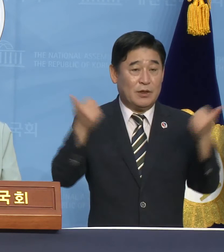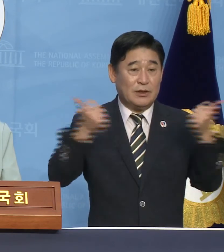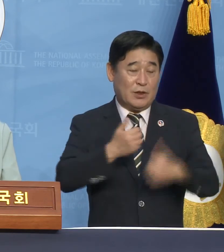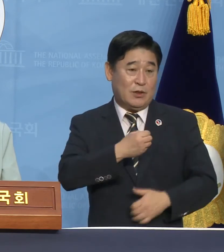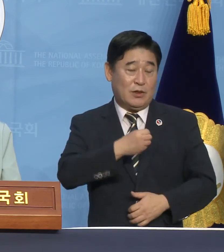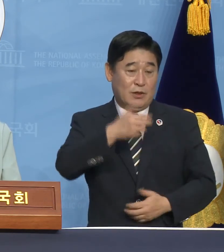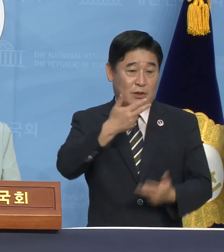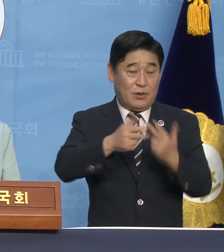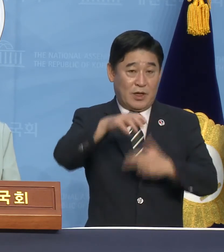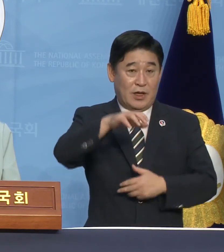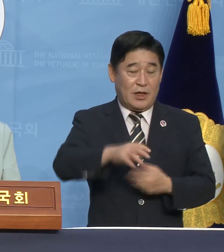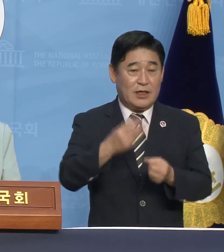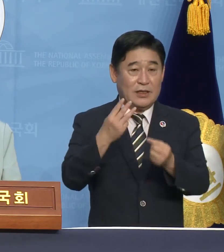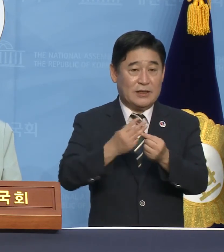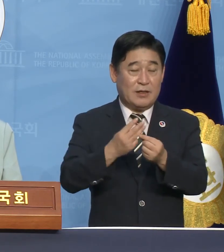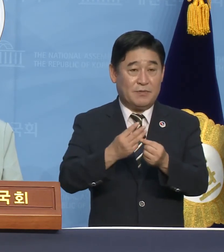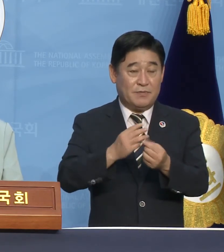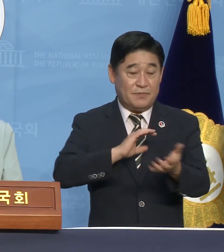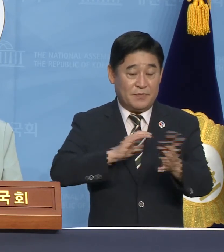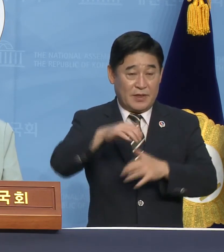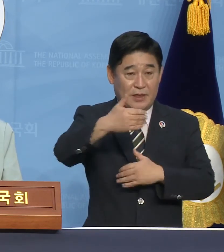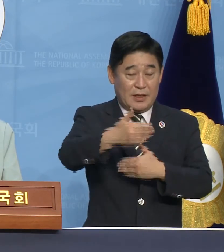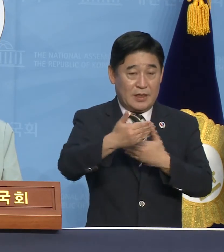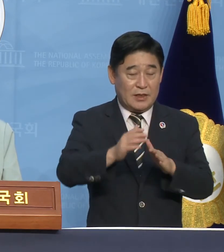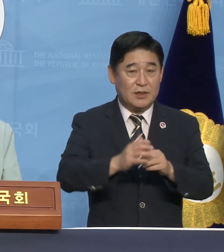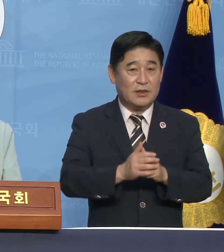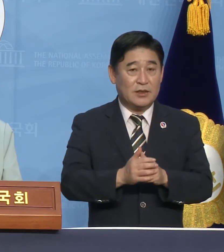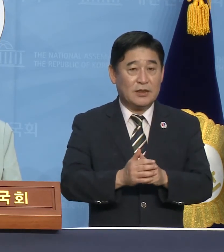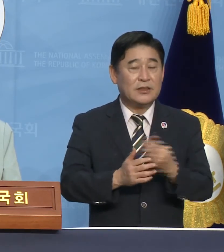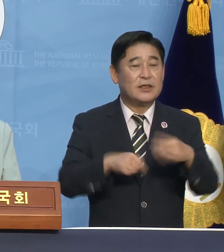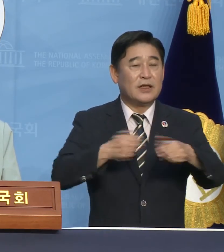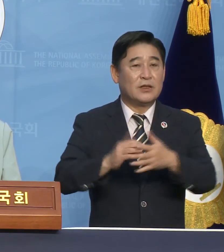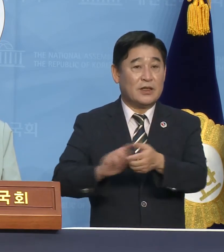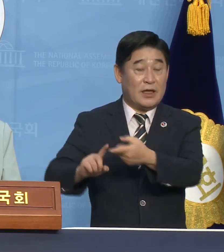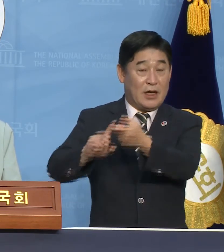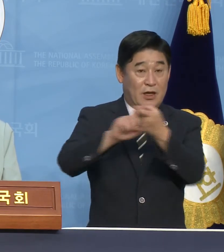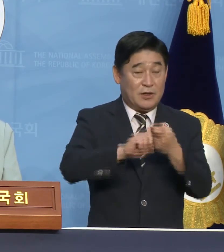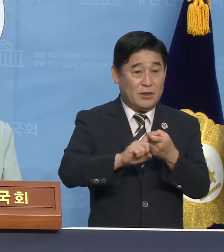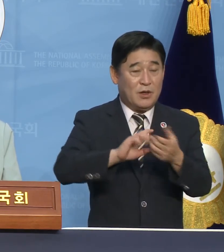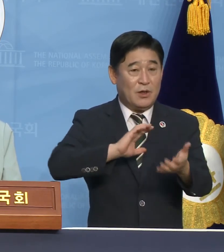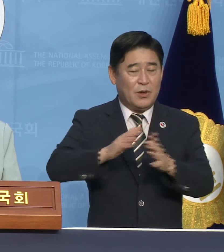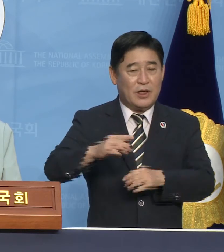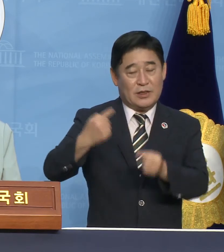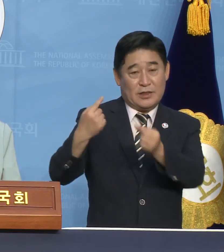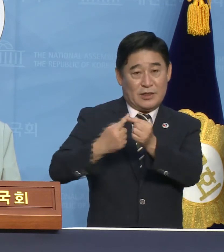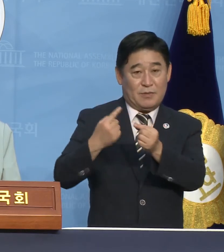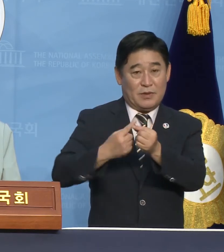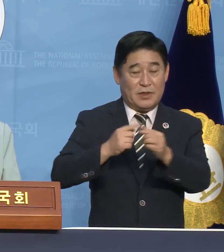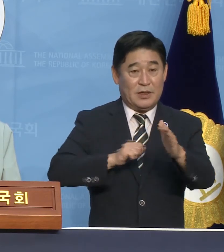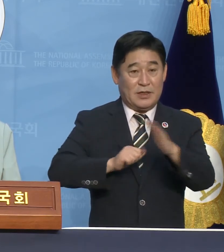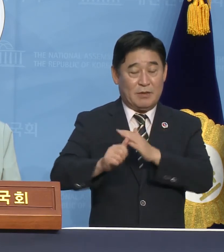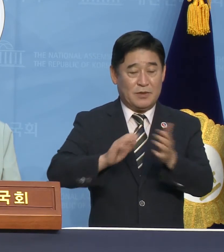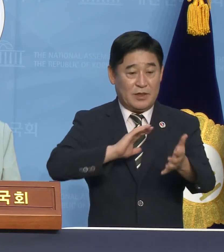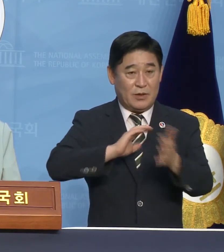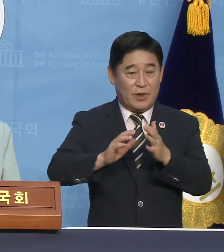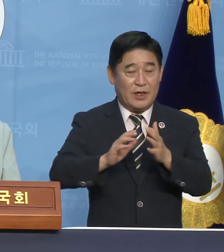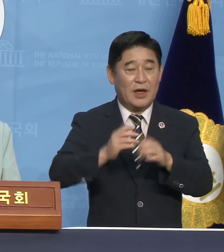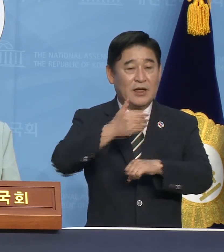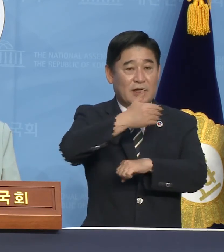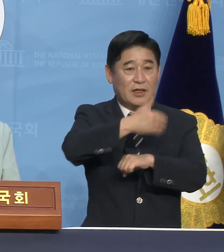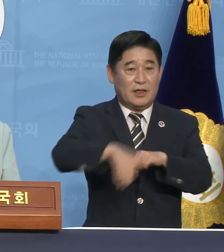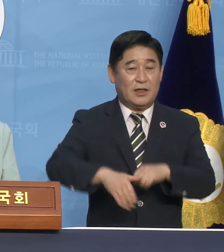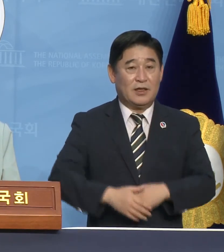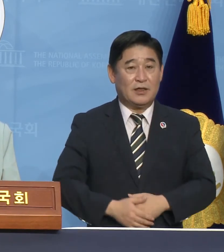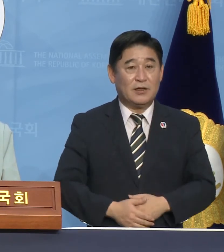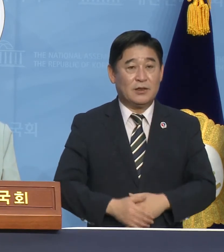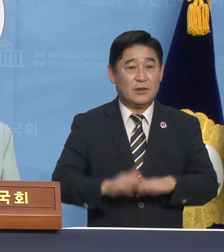의원회관의 제3세미나실에서 이 기본소득 도입을 위한 세계정당 연석회의의 첫 번째 대표자 회의를 진행할